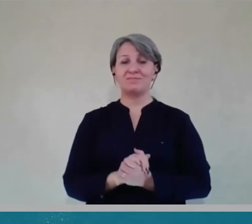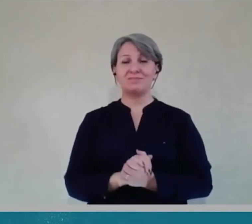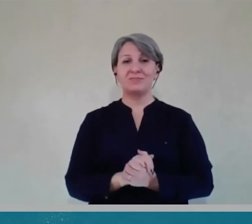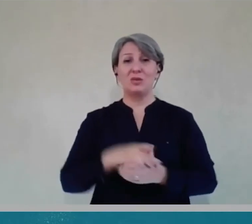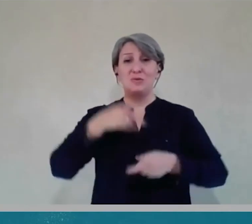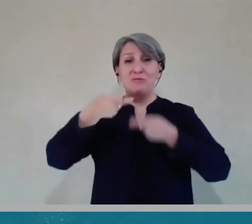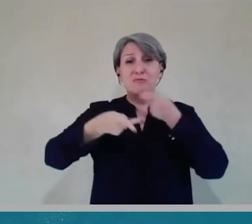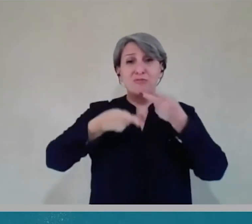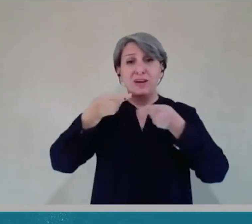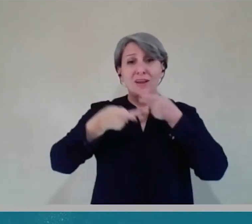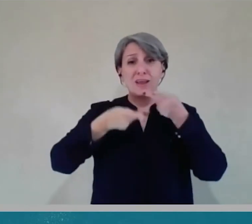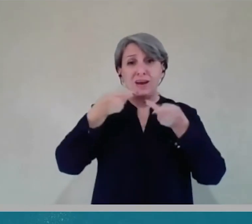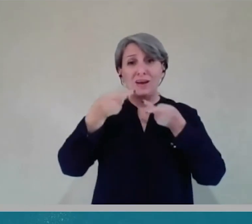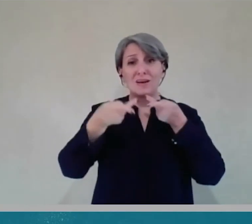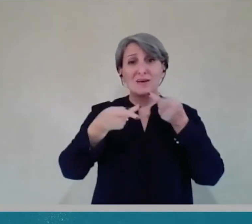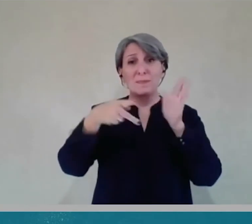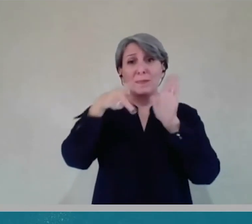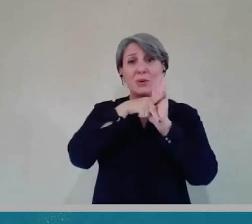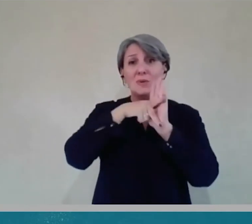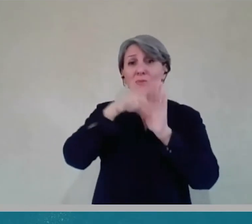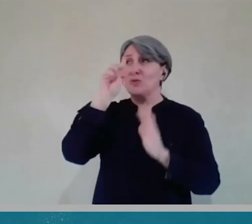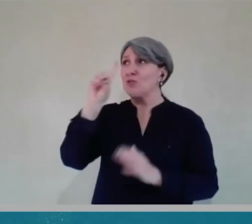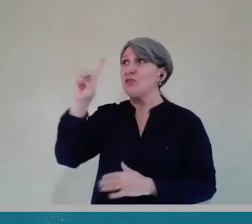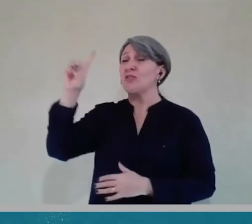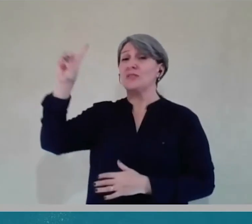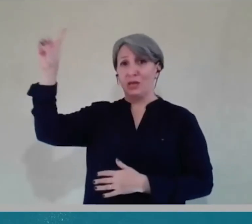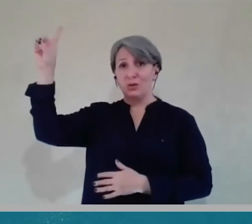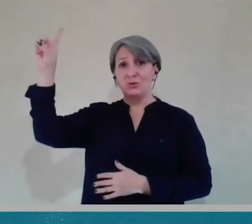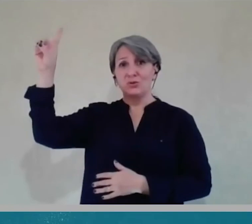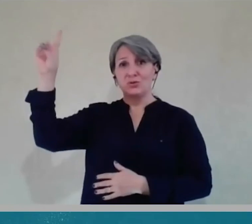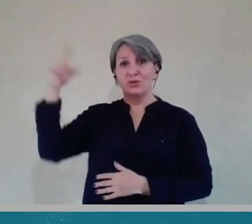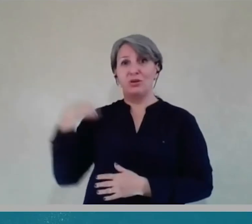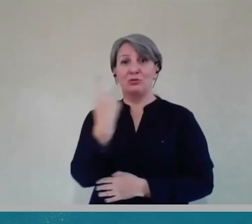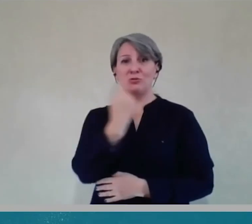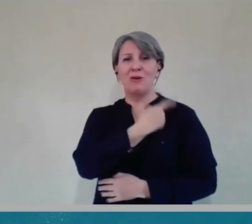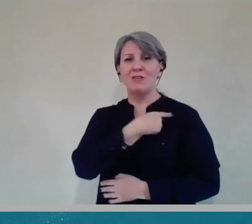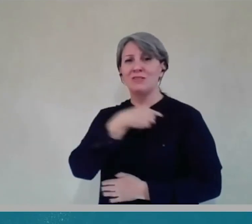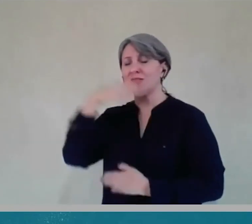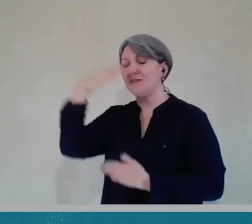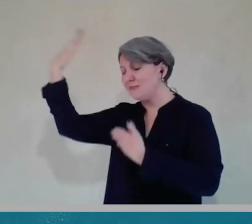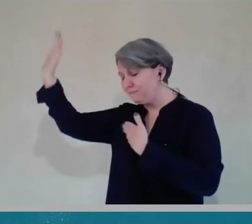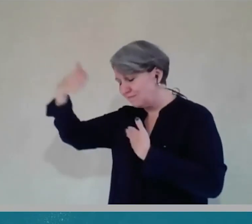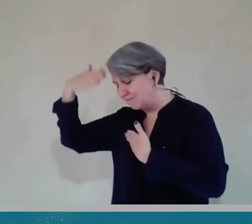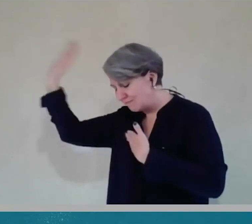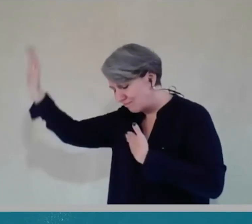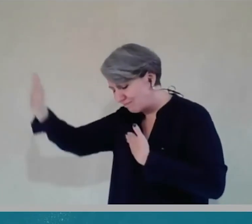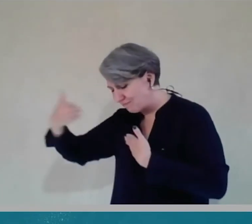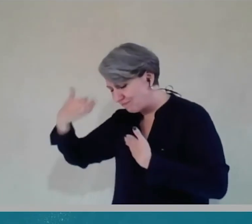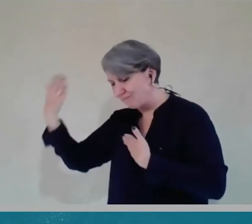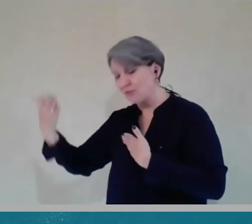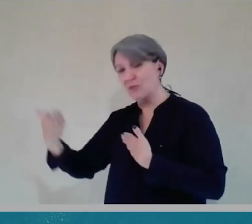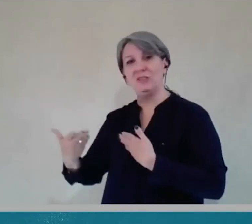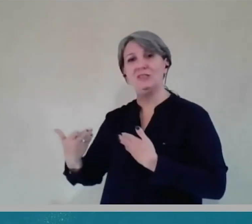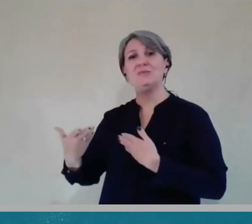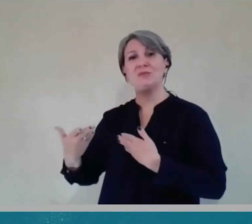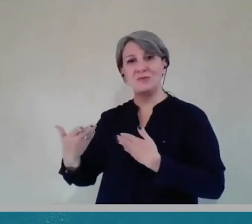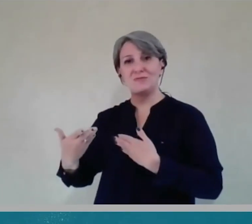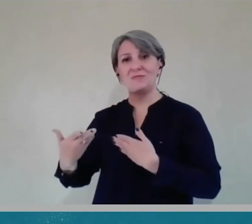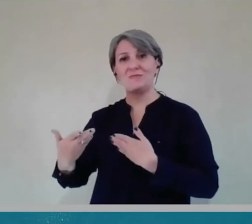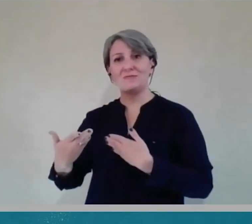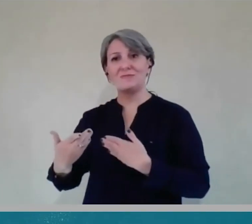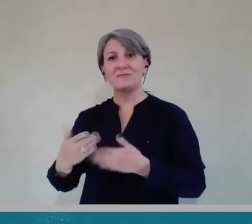honramos a palavra com amor reverente à palavra do Senhor.